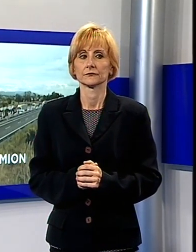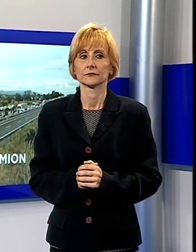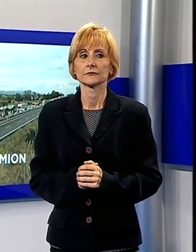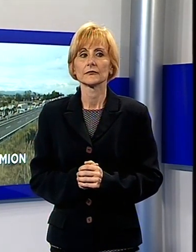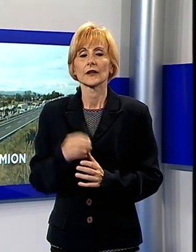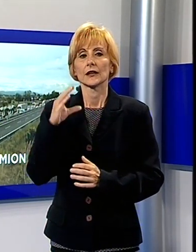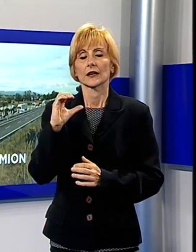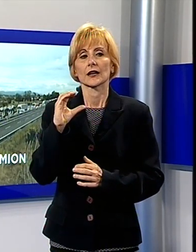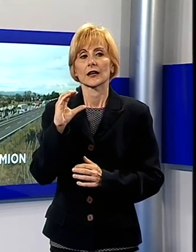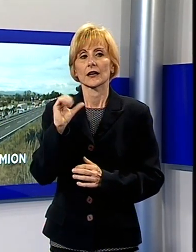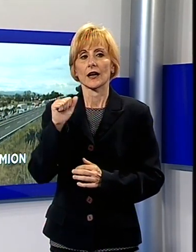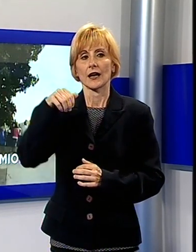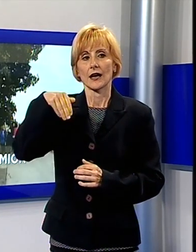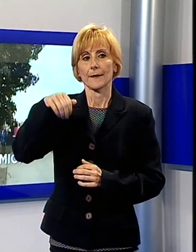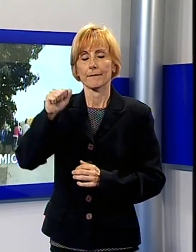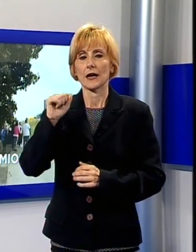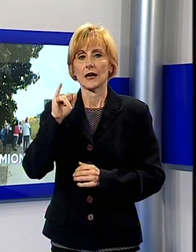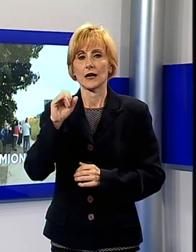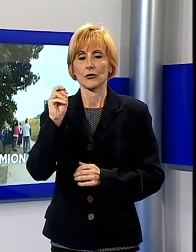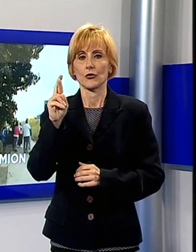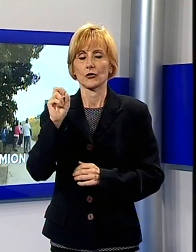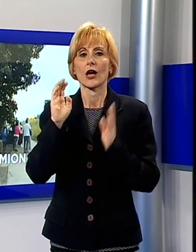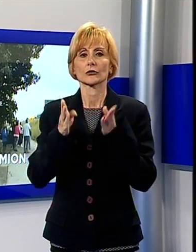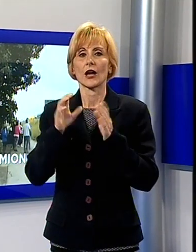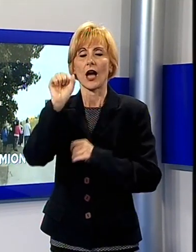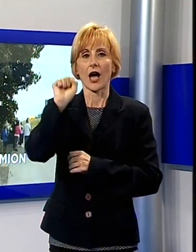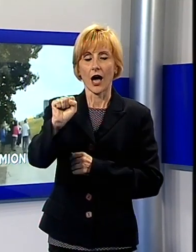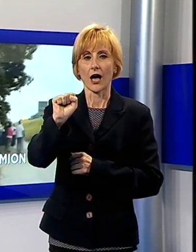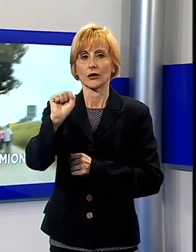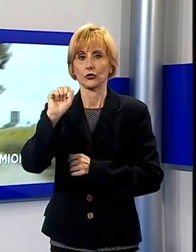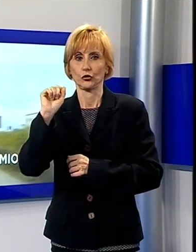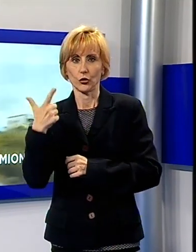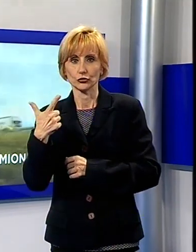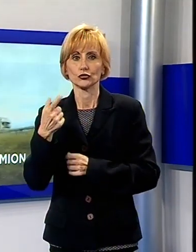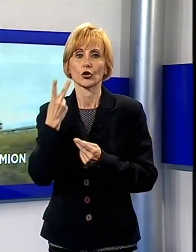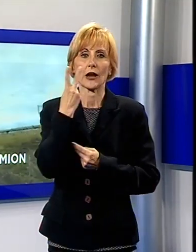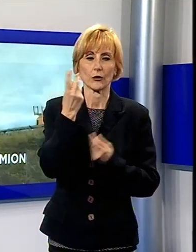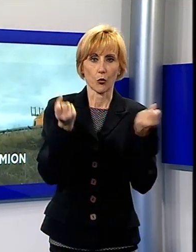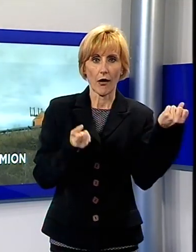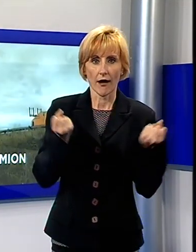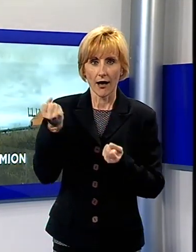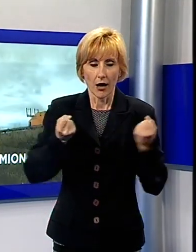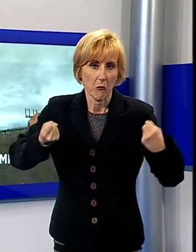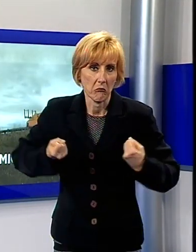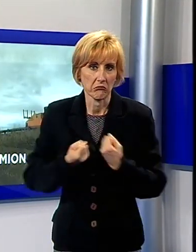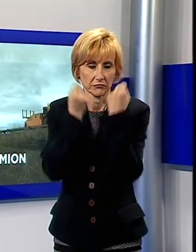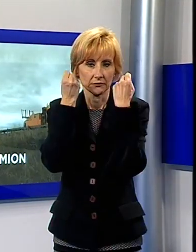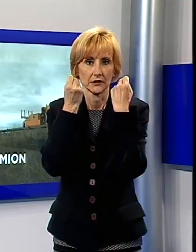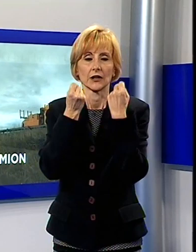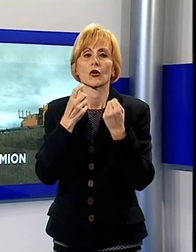Scontro tra camion, autostrada A12 in tilt, incidente tra i caselli di Viareggio e Versilia in direzione Genova, due